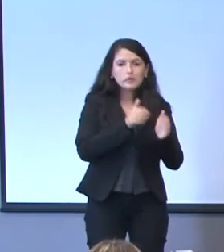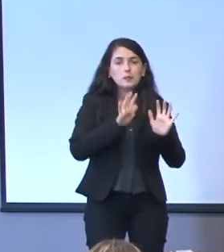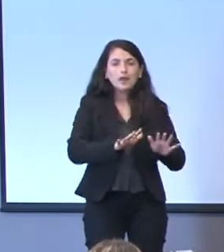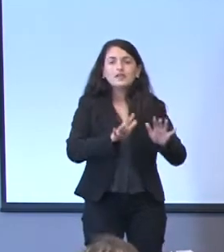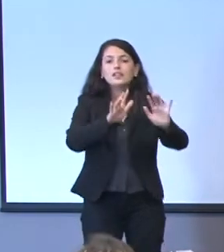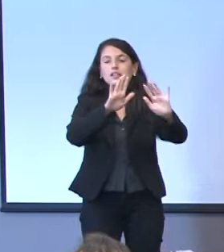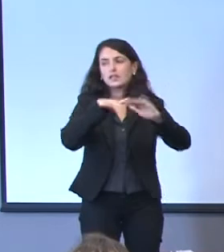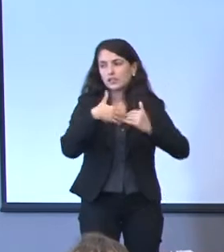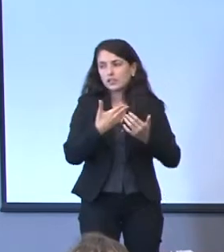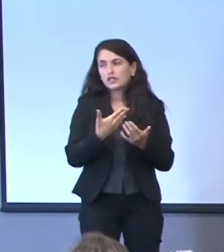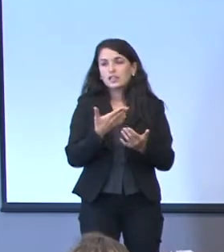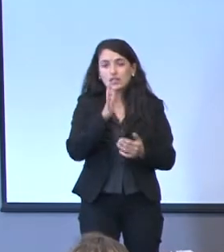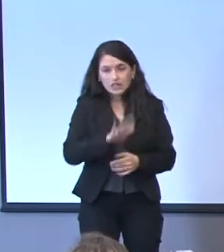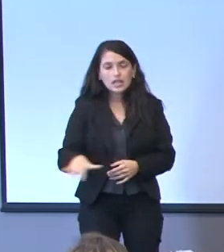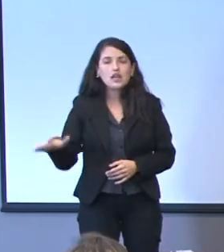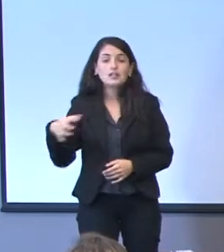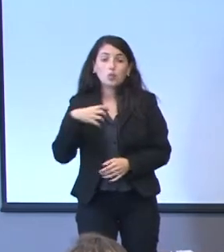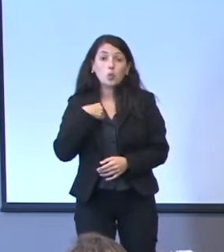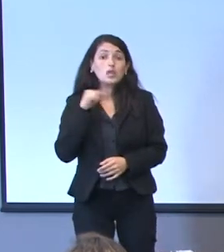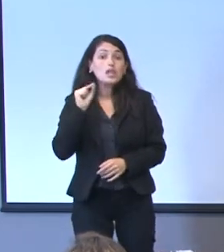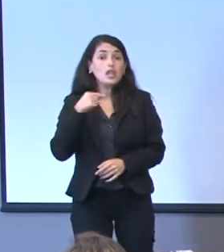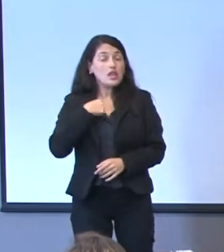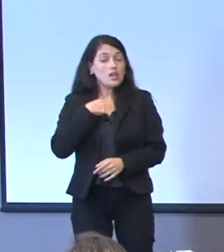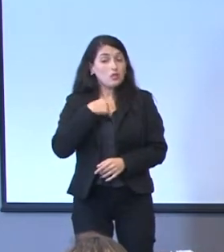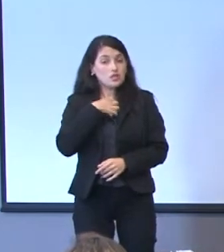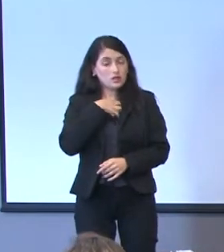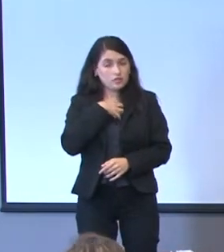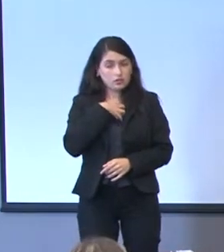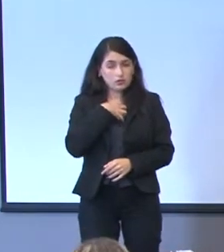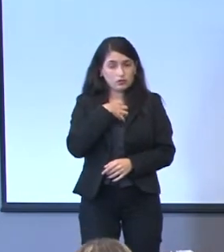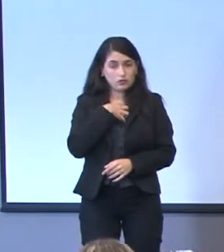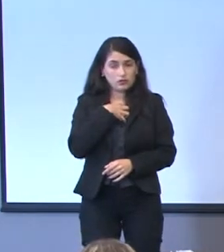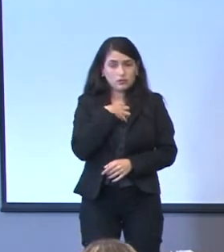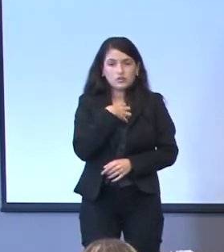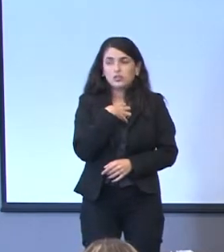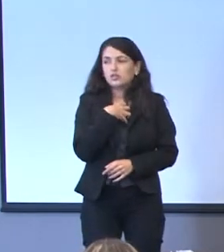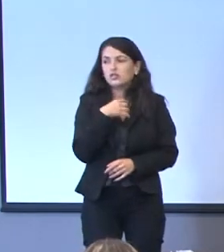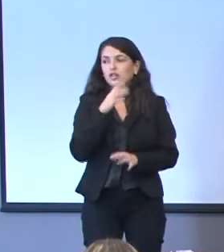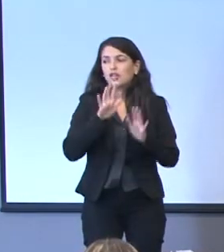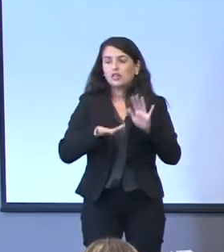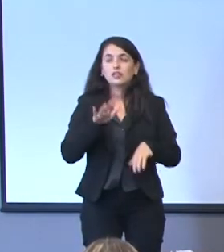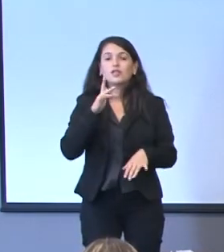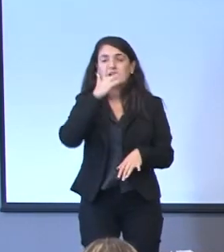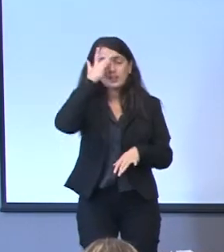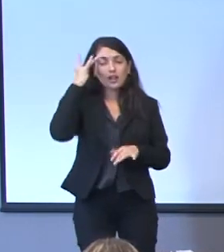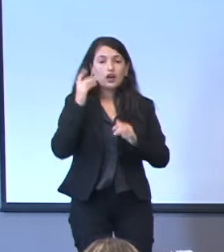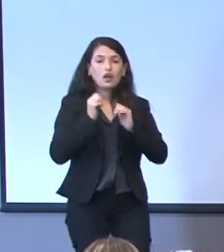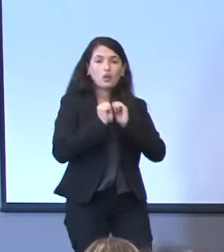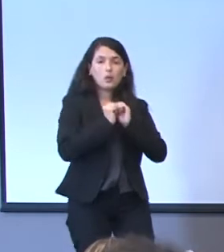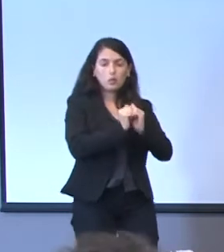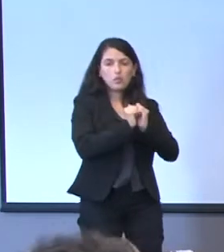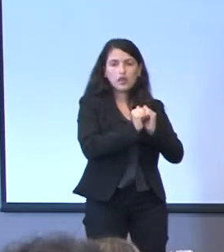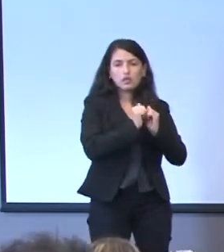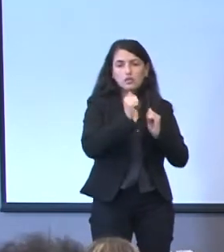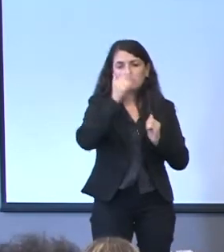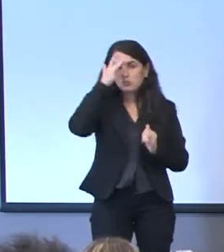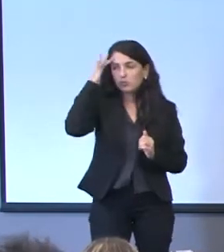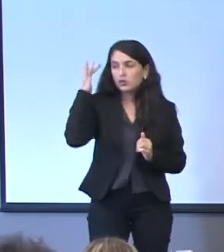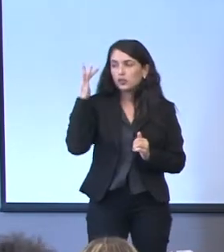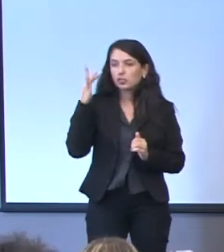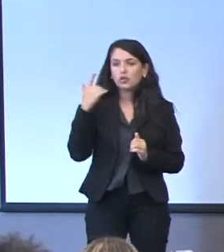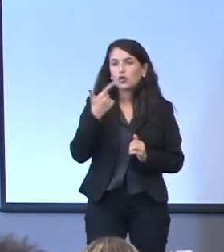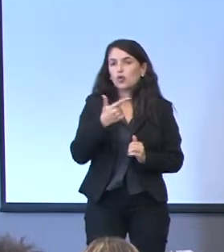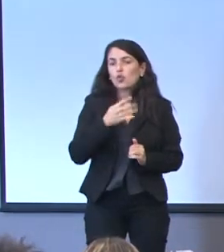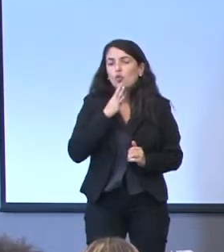elas estão, sinto, mas é o que eu sinto, elas estão acompanhadas, muitas vezes, por pessoas que também não têm